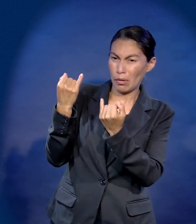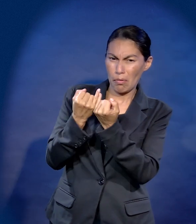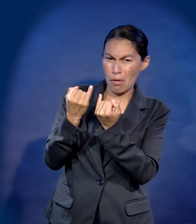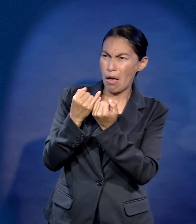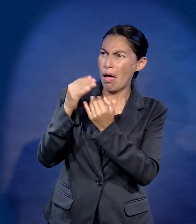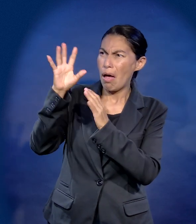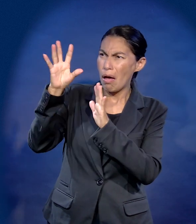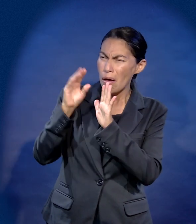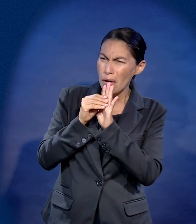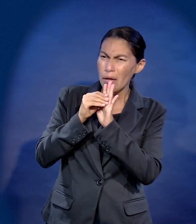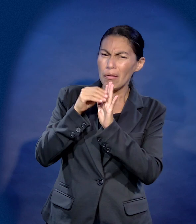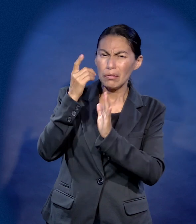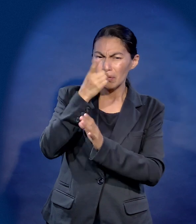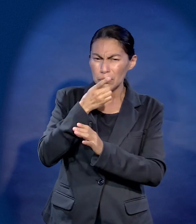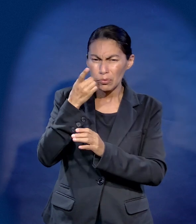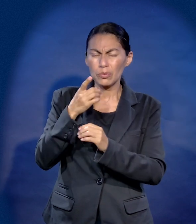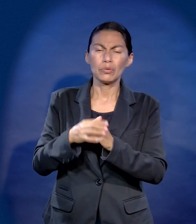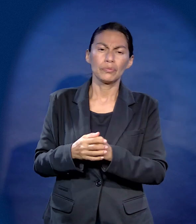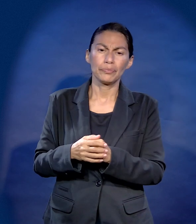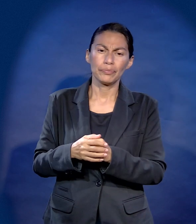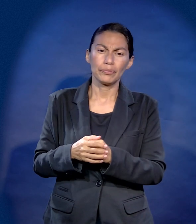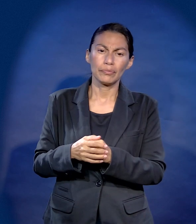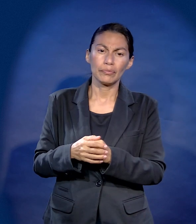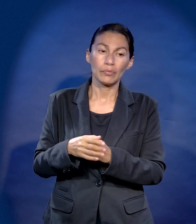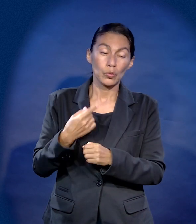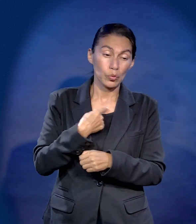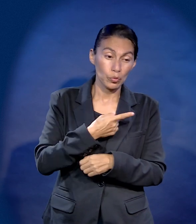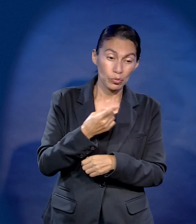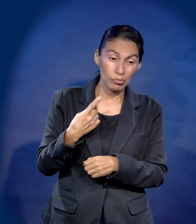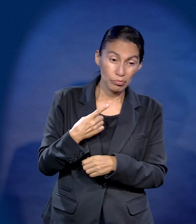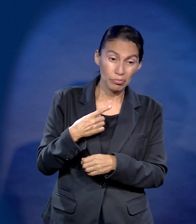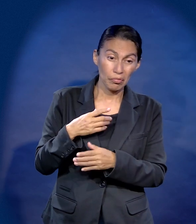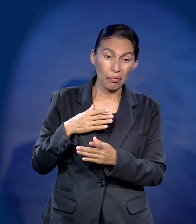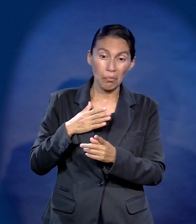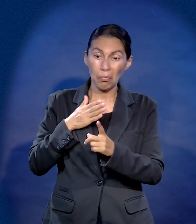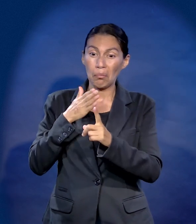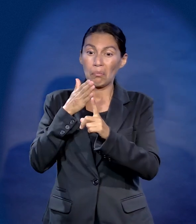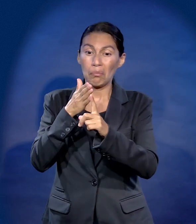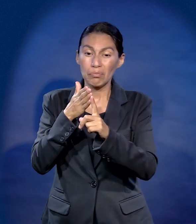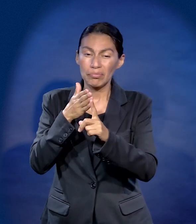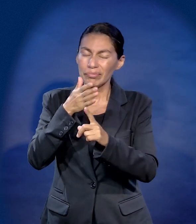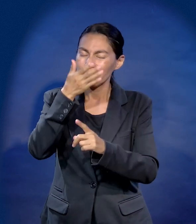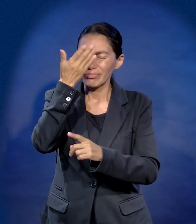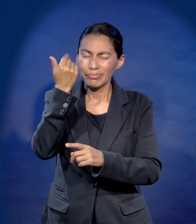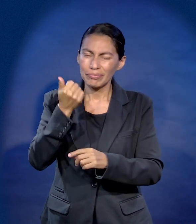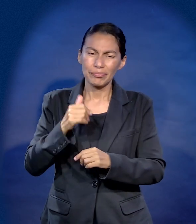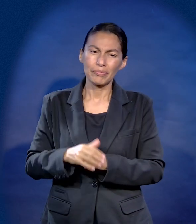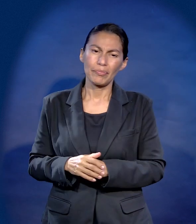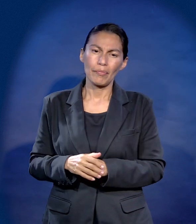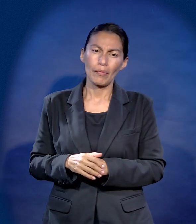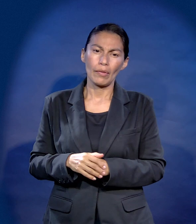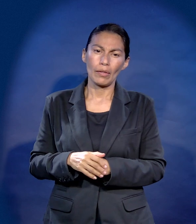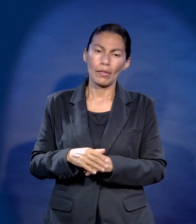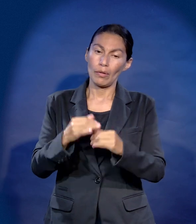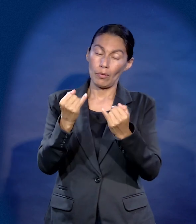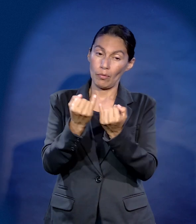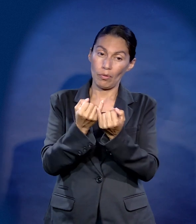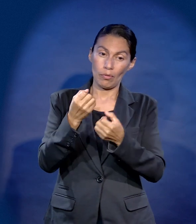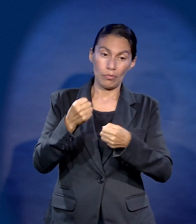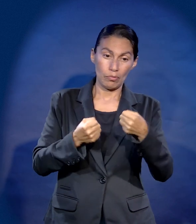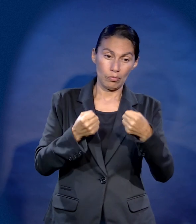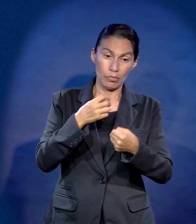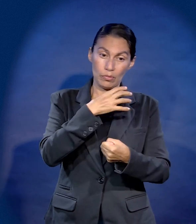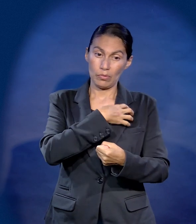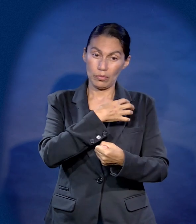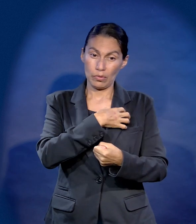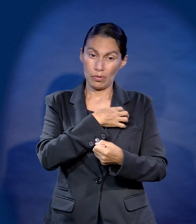vuelo. Nosotros muchas veces no sabemos a dónde vamos, pero así como una cabina de mando le indica al piloto qué hacer,